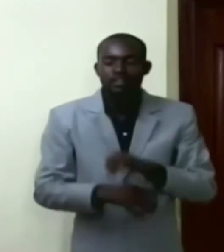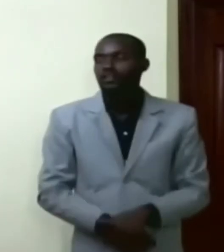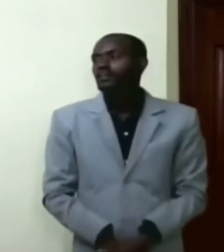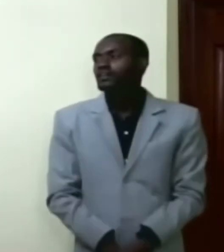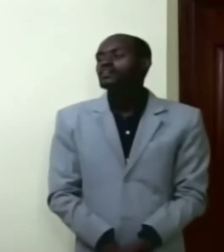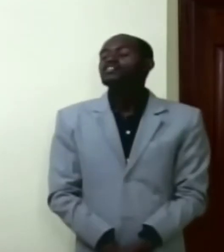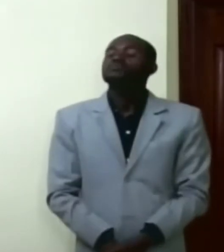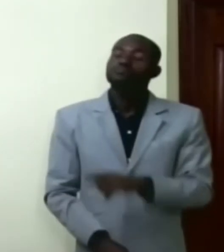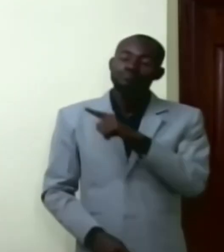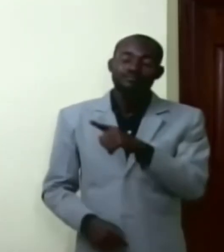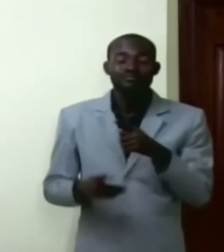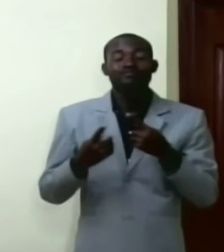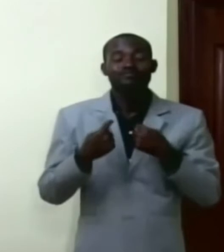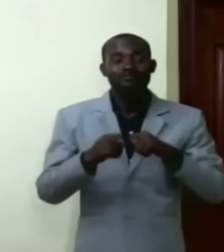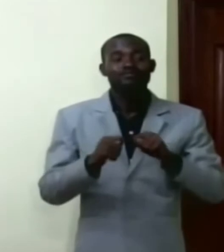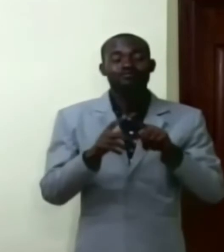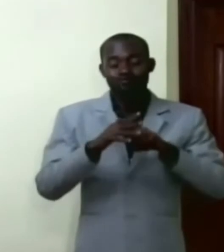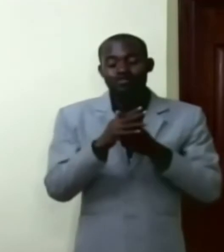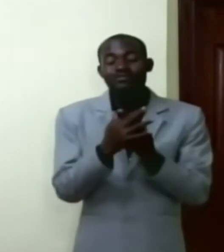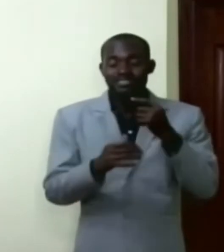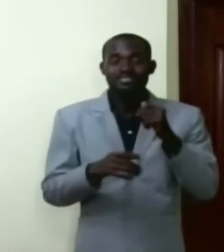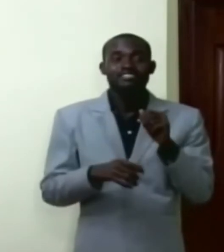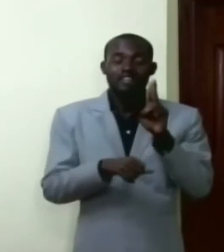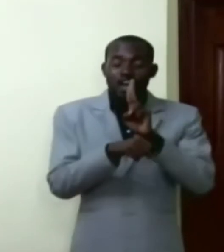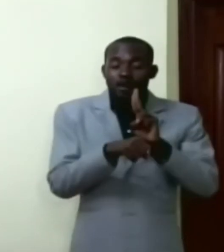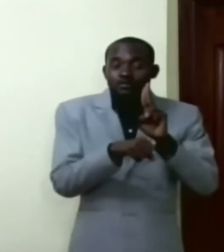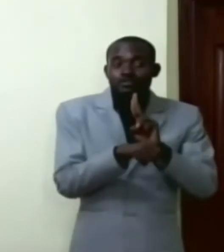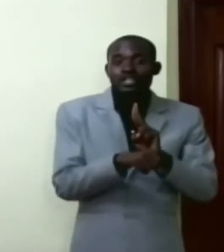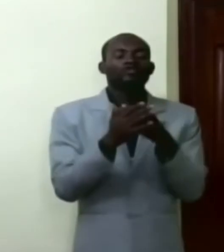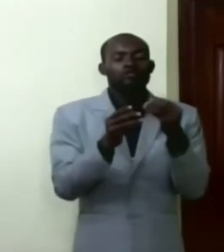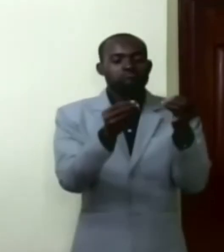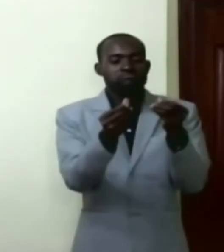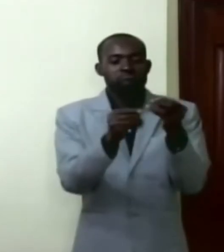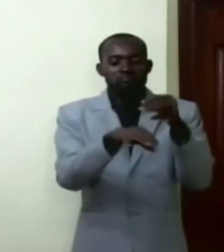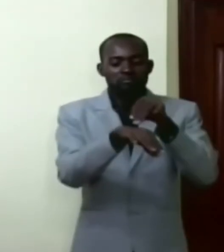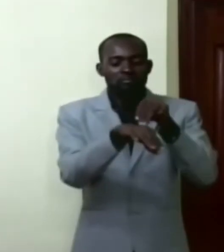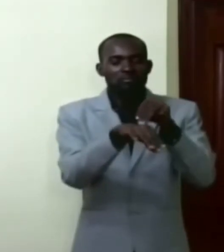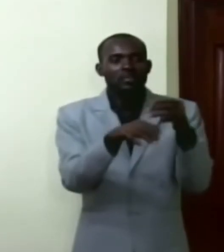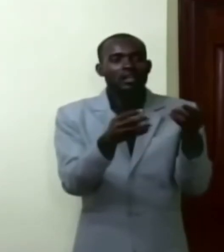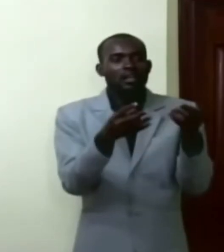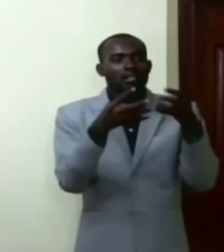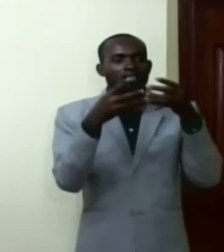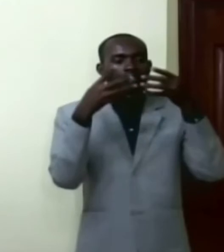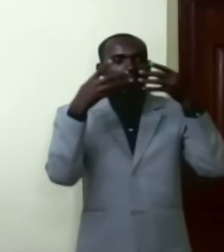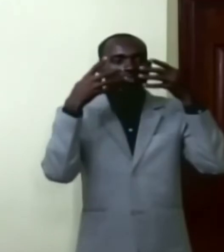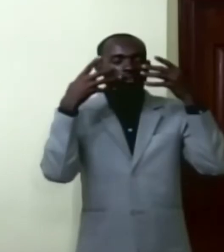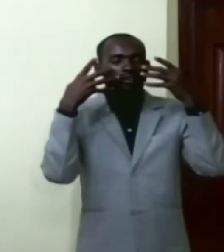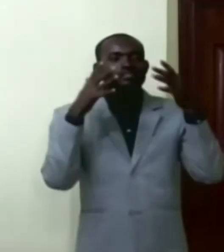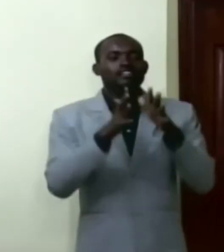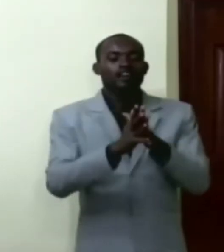dans 10 départements pays pour stopper propagation maladie dans toute vie nationale là. Et puis Premier ministre demande des populations pour suivre et